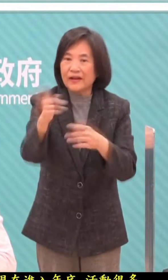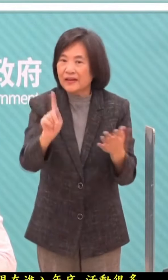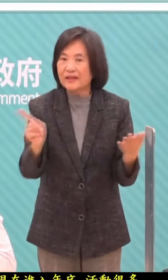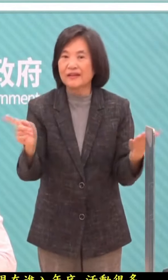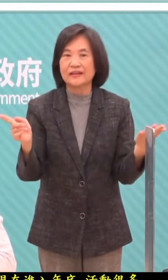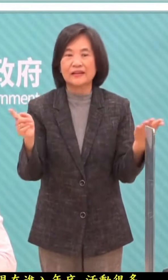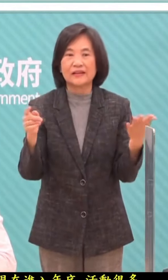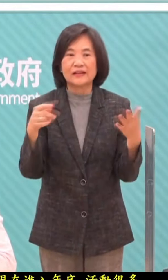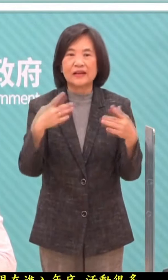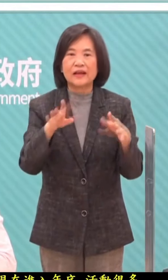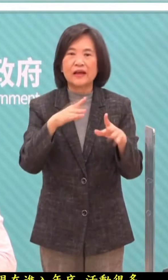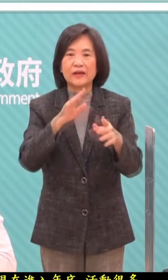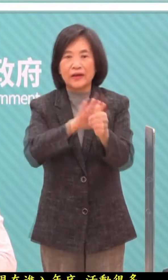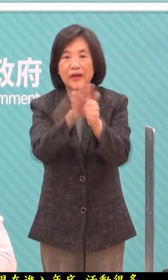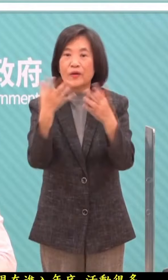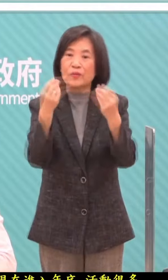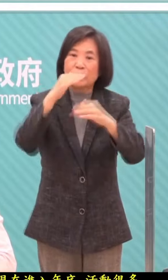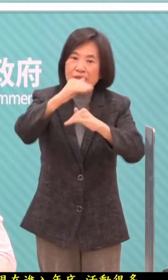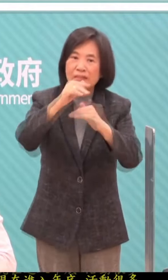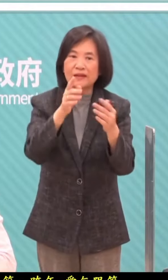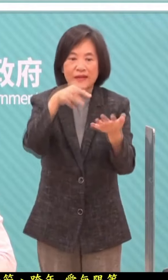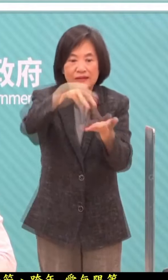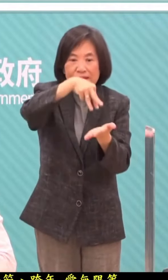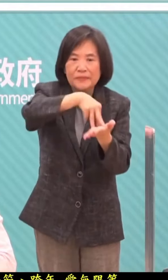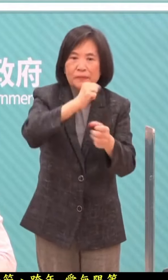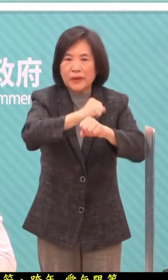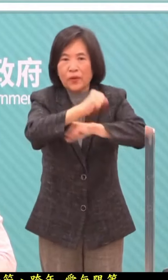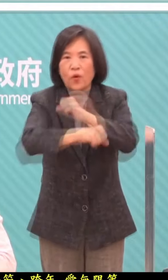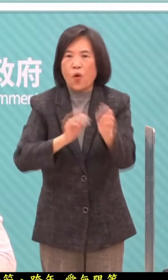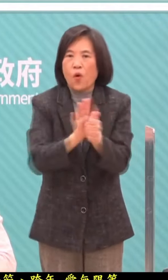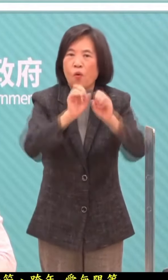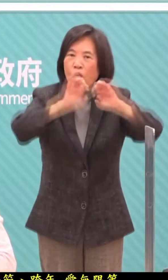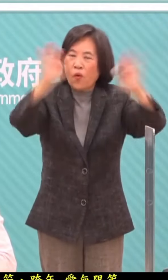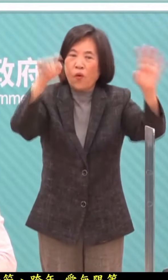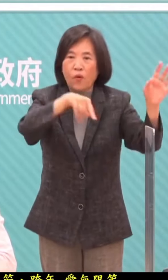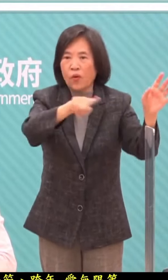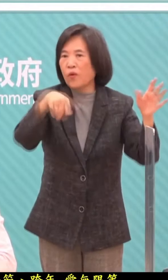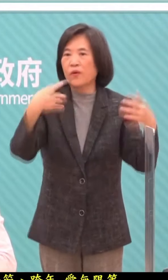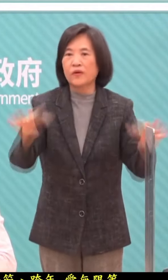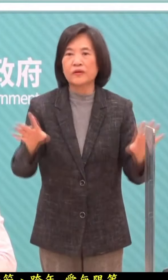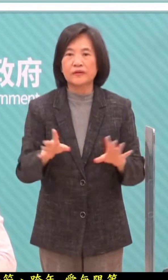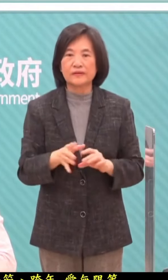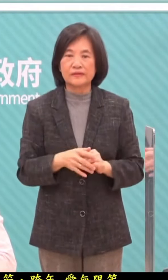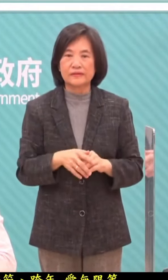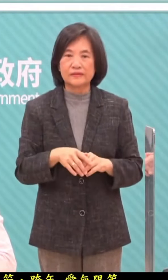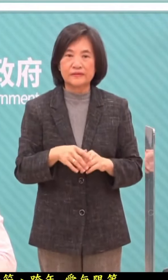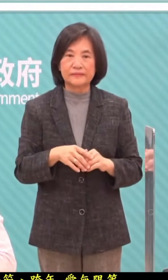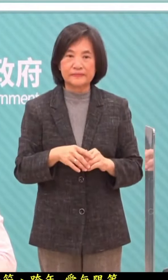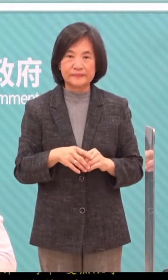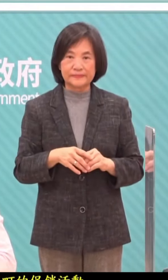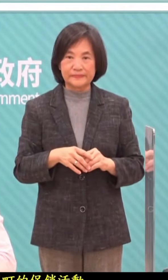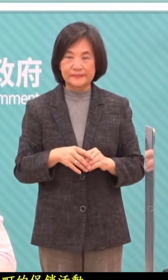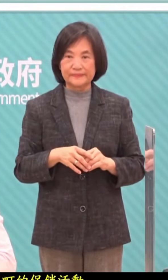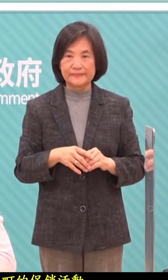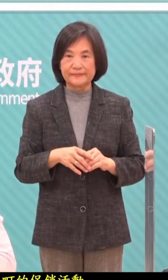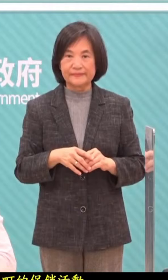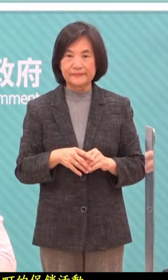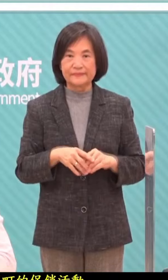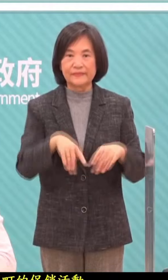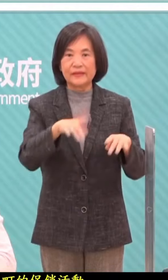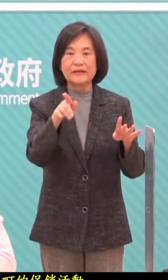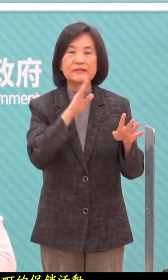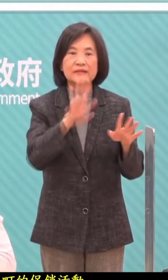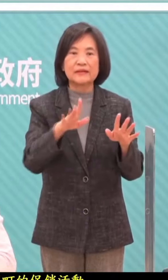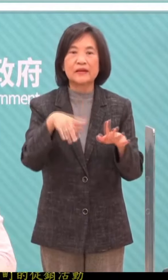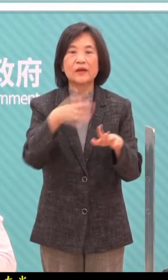个爱无限，很多这种西门町的那促销活动，有很多活动在办啊。这个不管是观